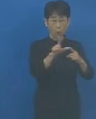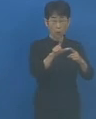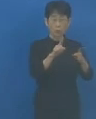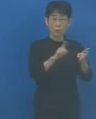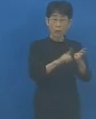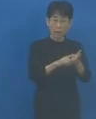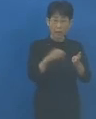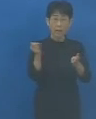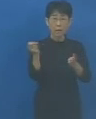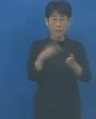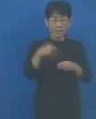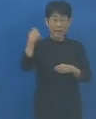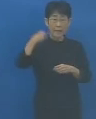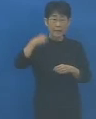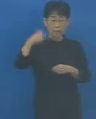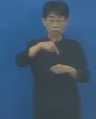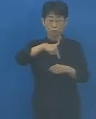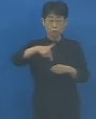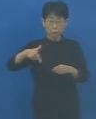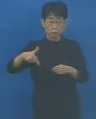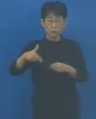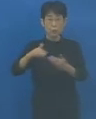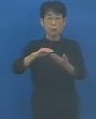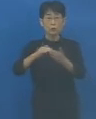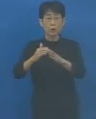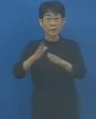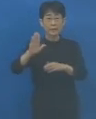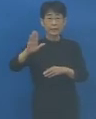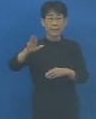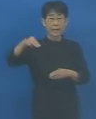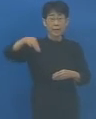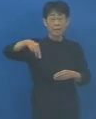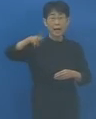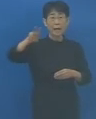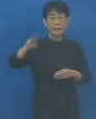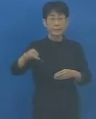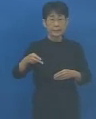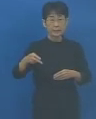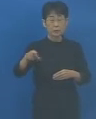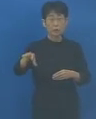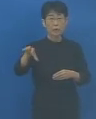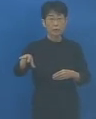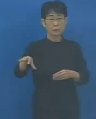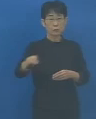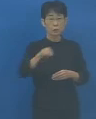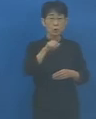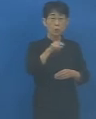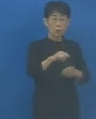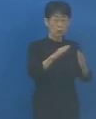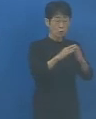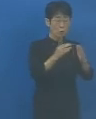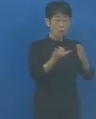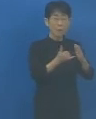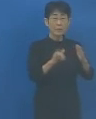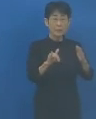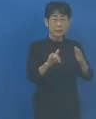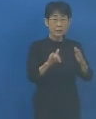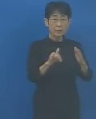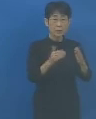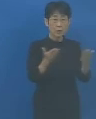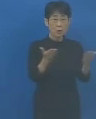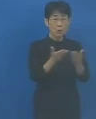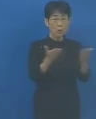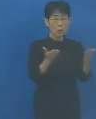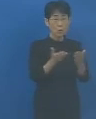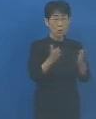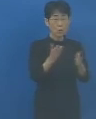部町にテマリという施設があります。そういうところも、こうしたファミリーワーケーションに興味を持っておられまして、そういうところであるとか、そうしたところ